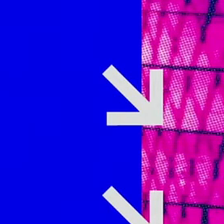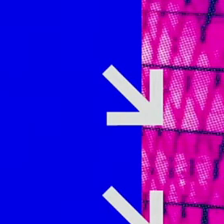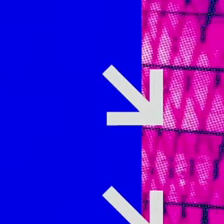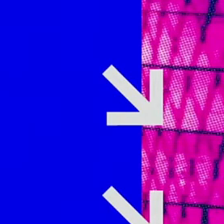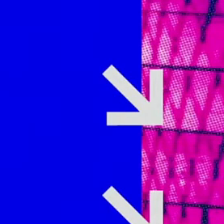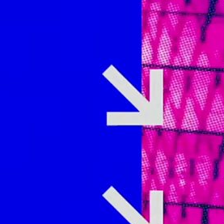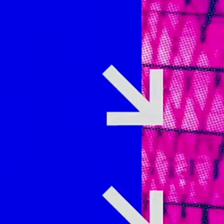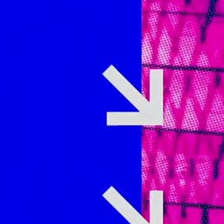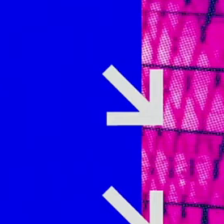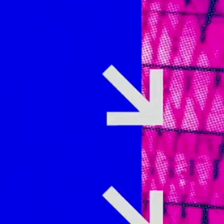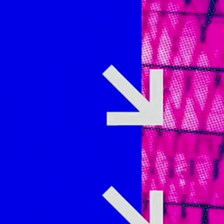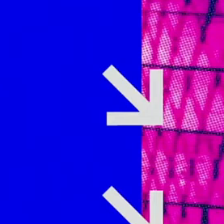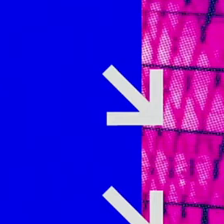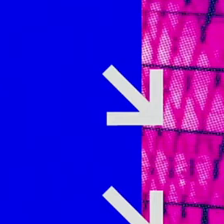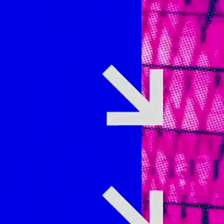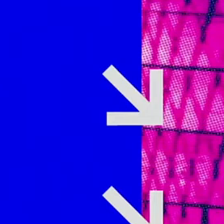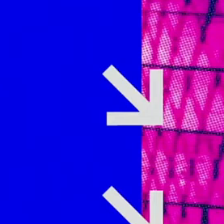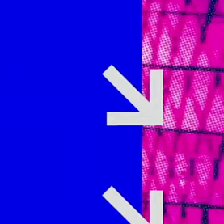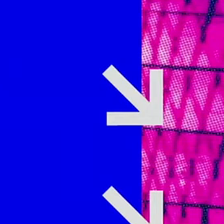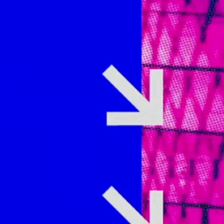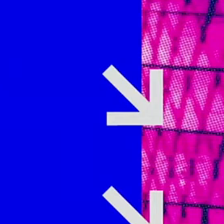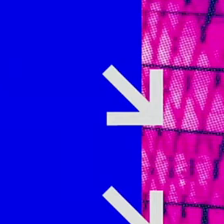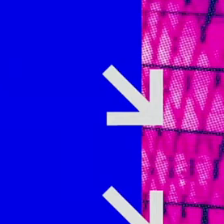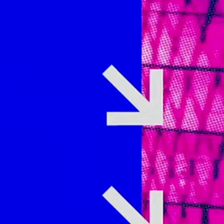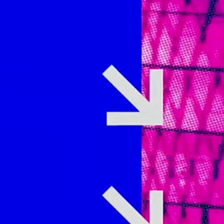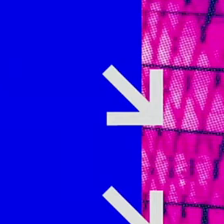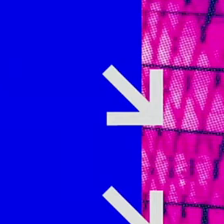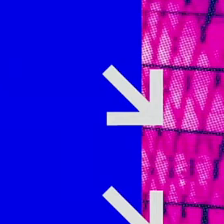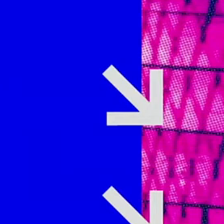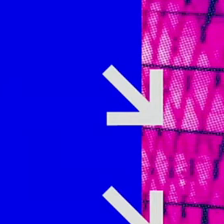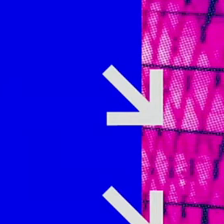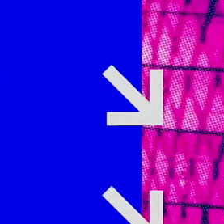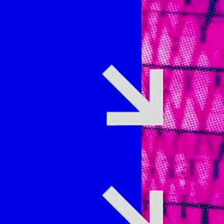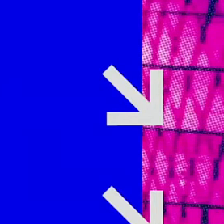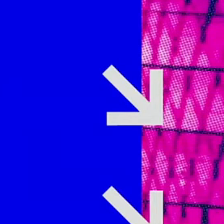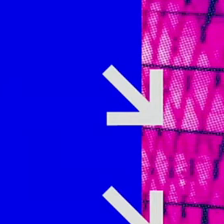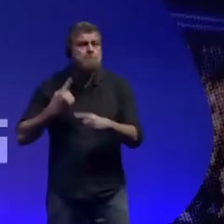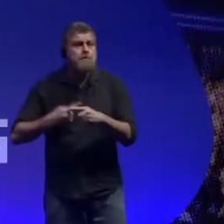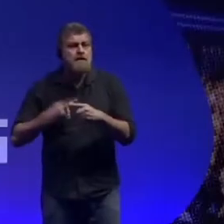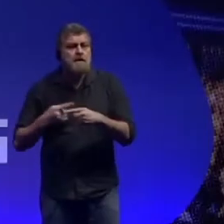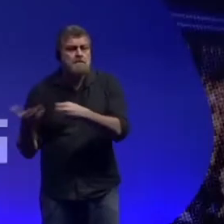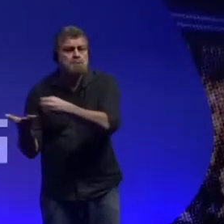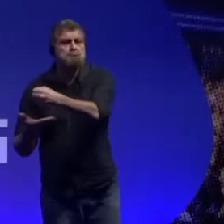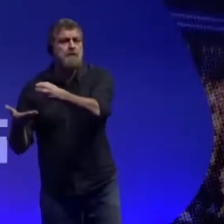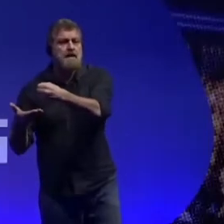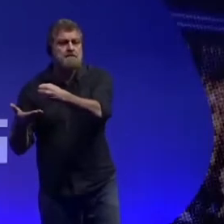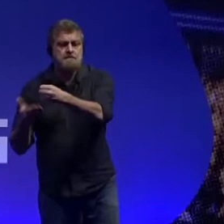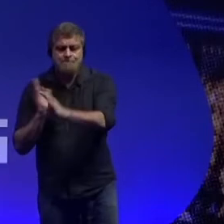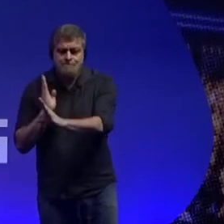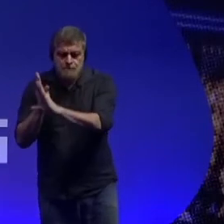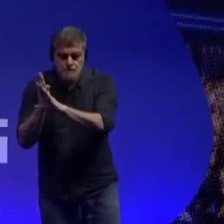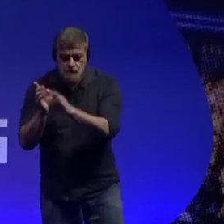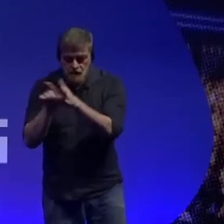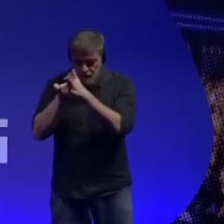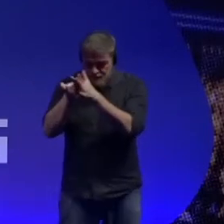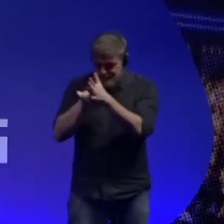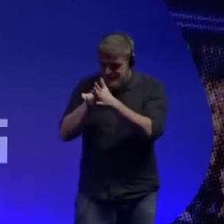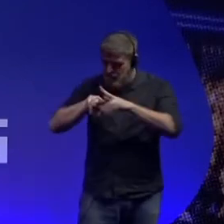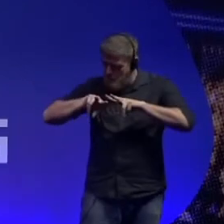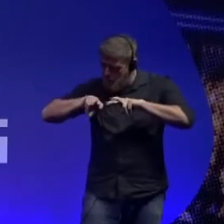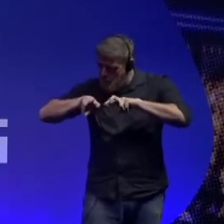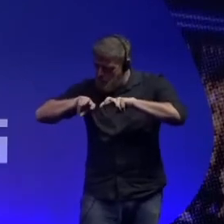sofrimento? Isso não faz muito sentido e tem que ter uma causa. E a primeira coisa que eu comecei a